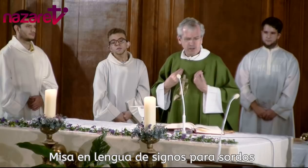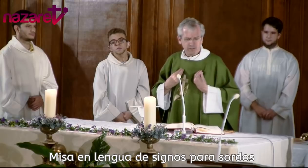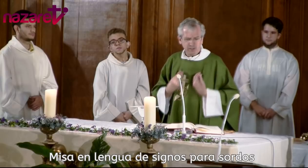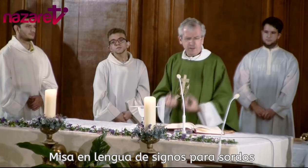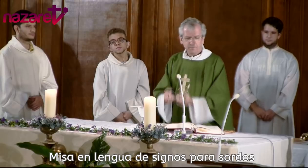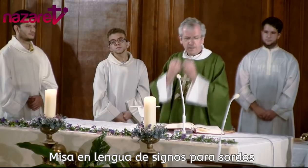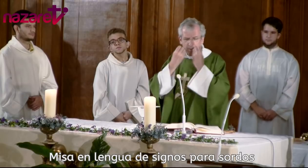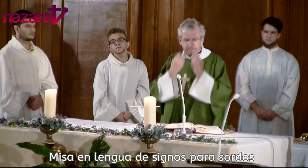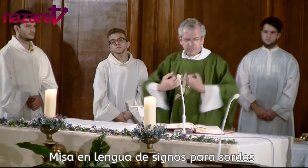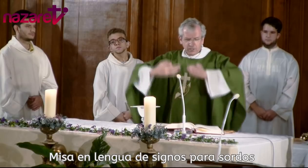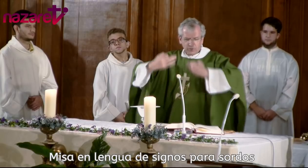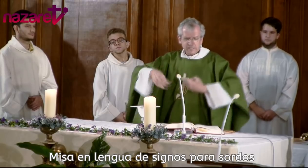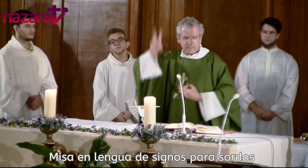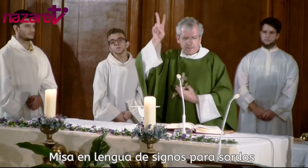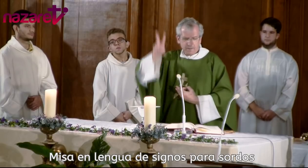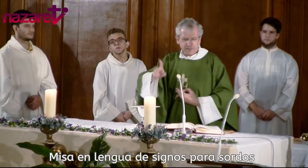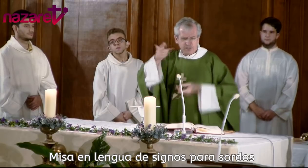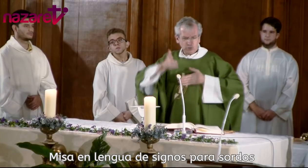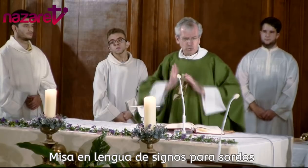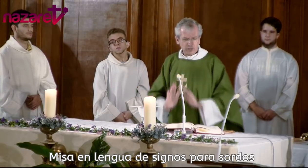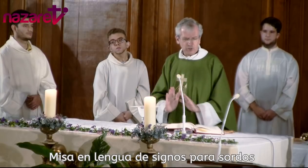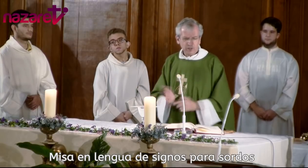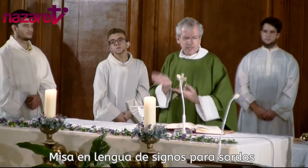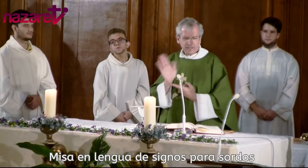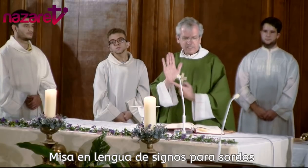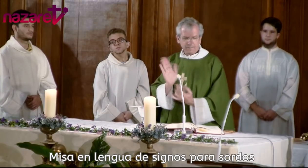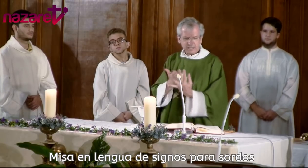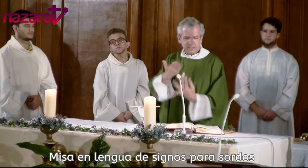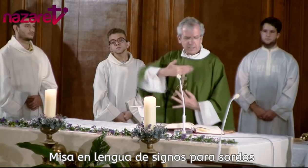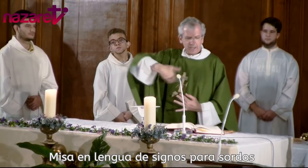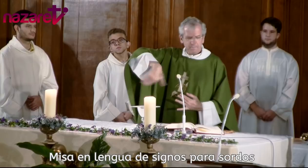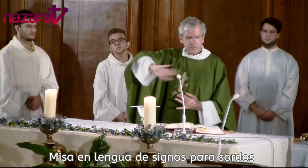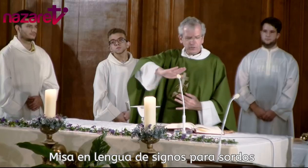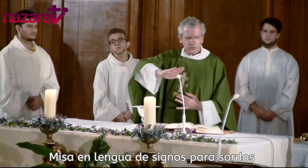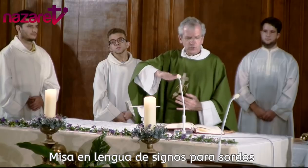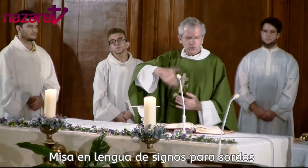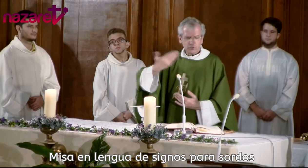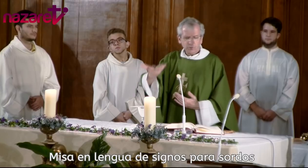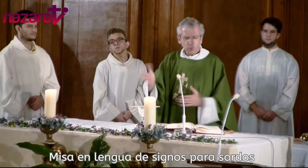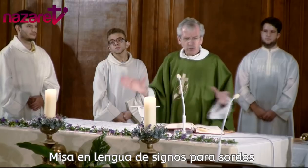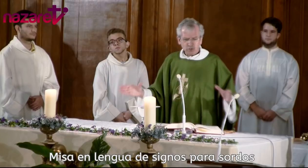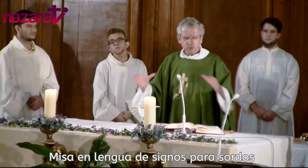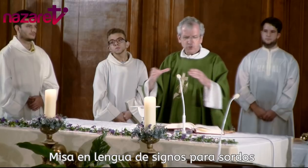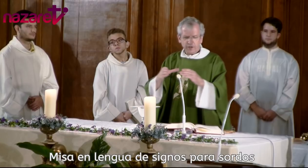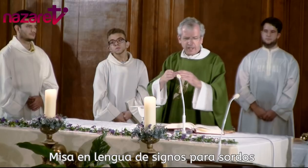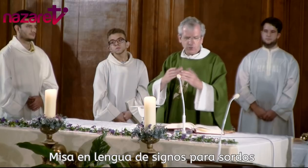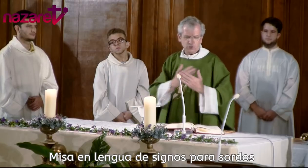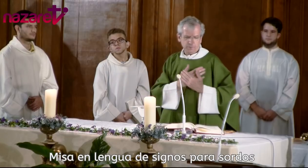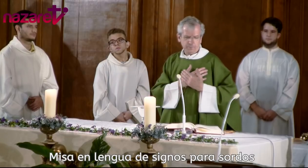vida. Bendito es, en verdad, tu Hijo, que está presente en medio de nosotros cuando somos congregados por el